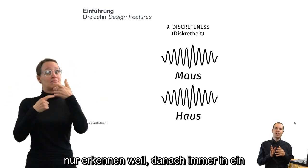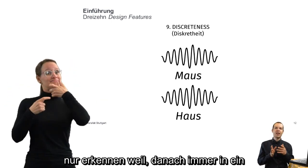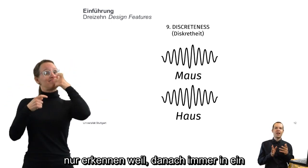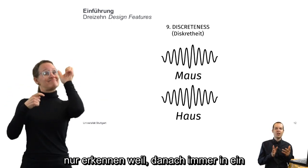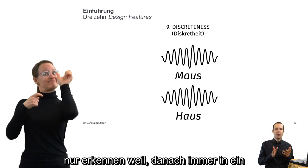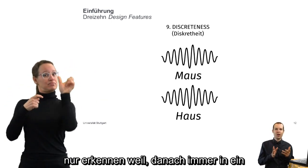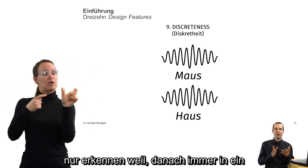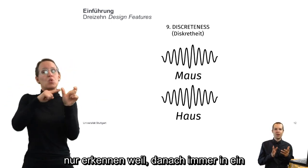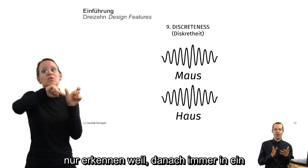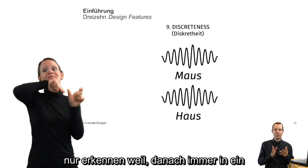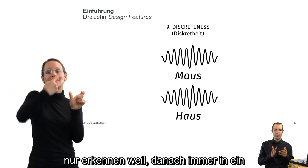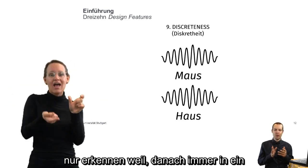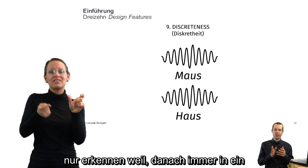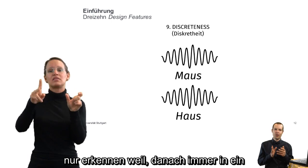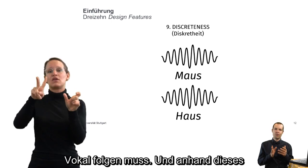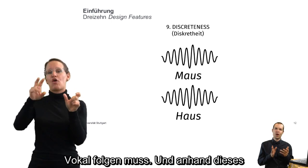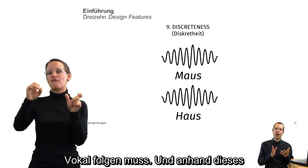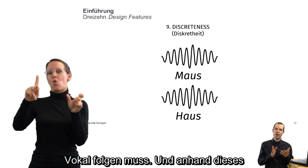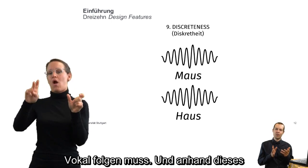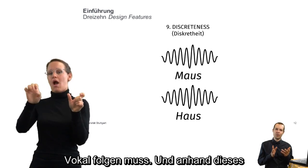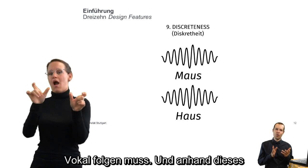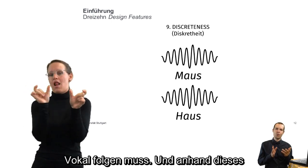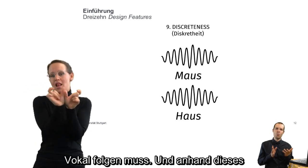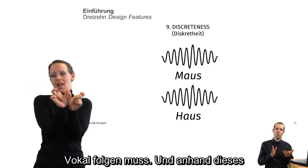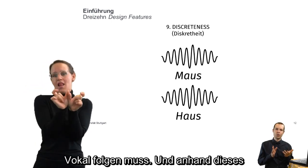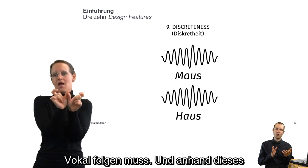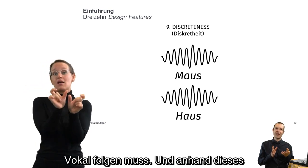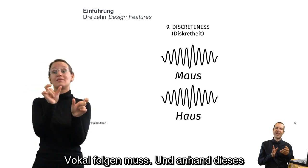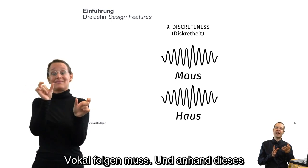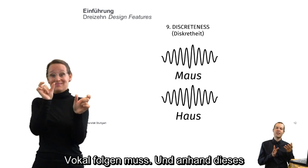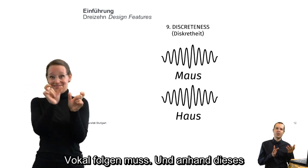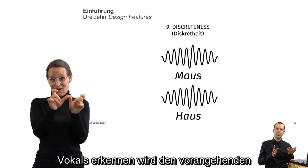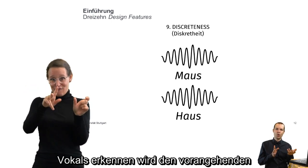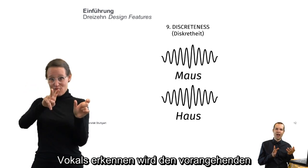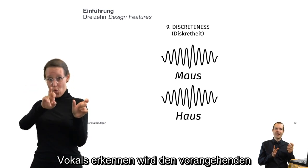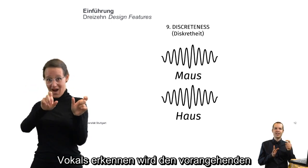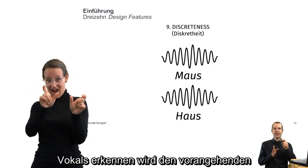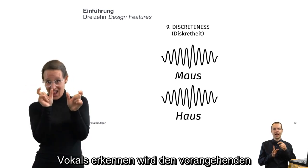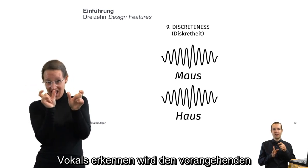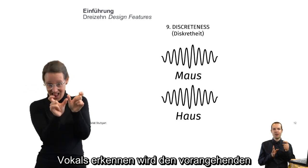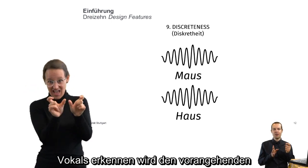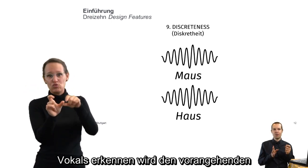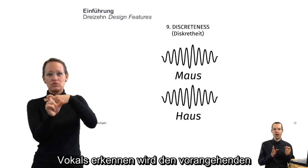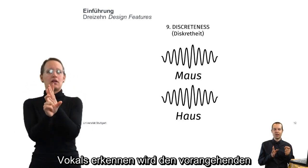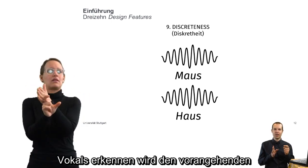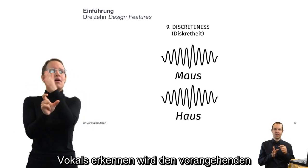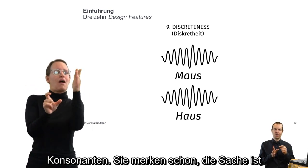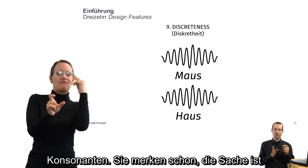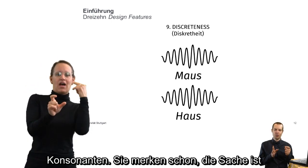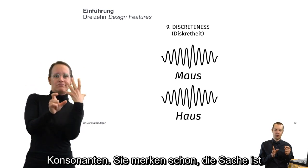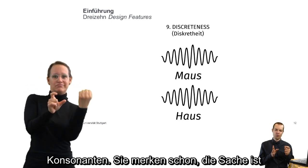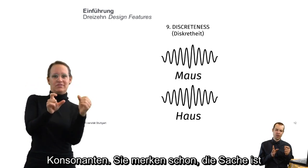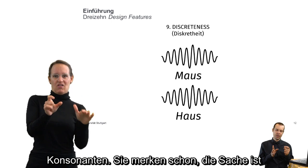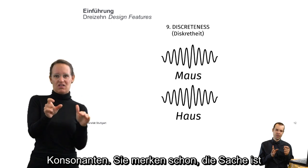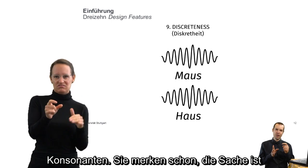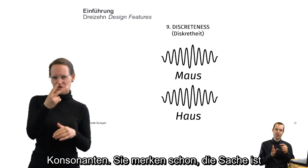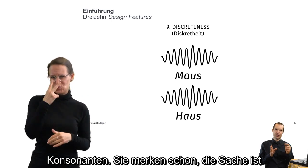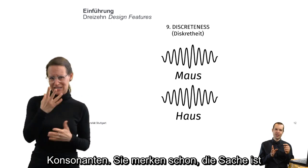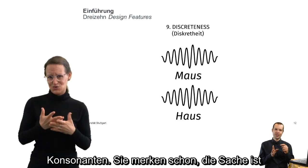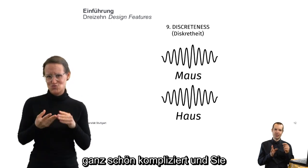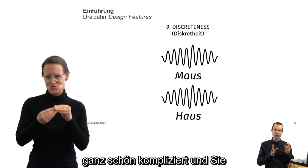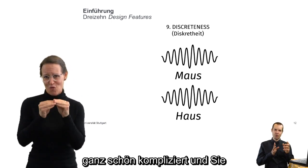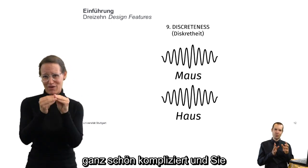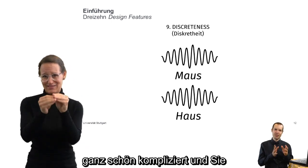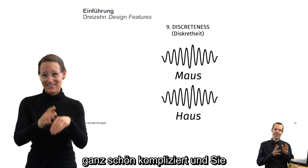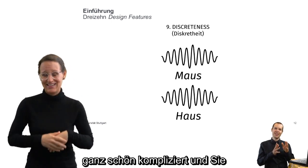weil danach immer ein Vokal folgen muss. Und anhand dieses Vokals erkennen wir den vorangehenden Konsonaten. Sie merken